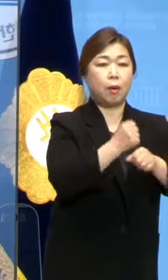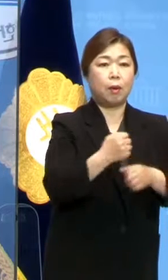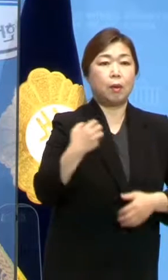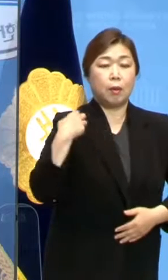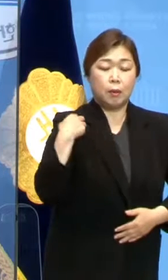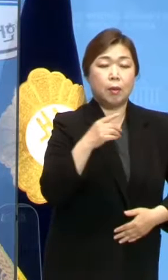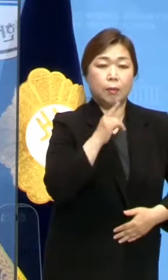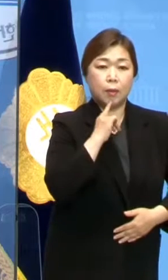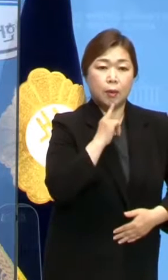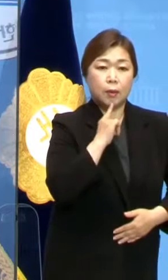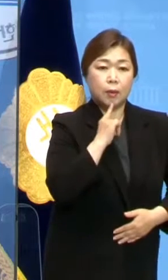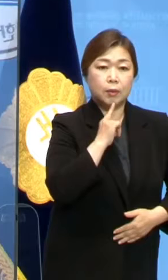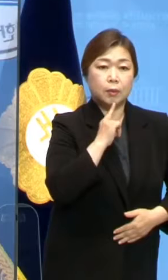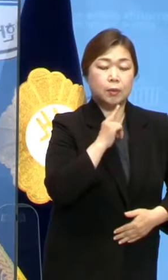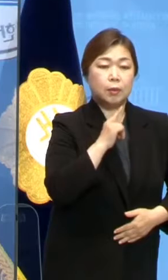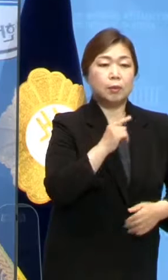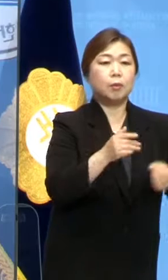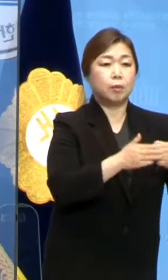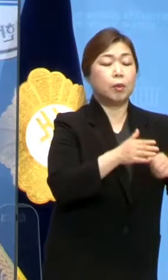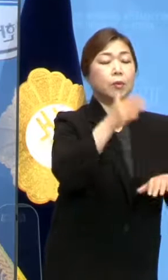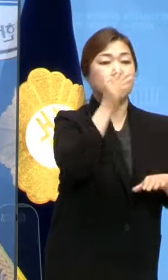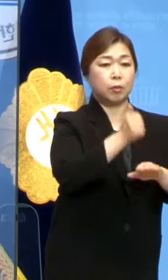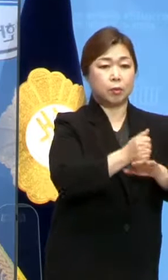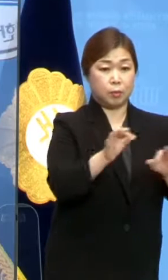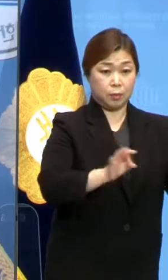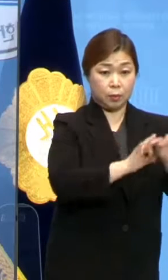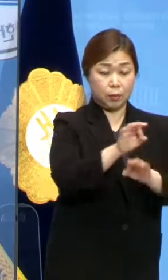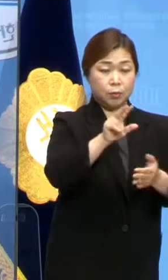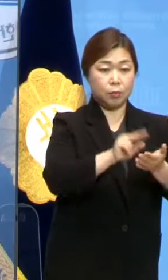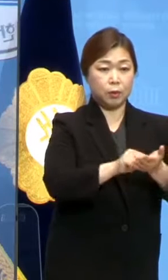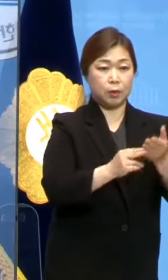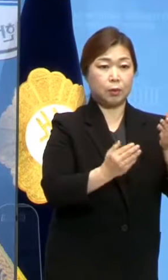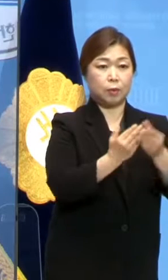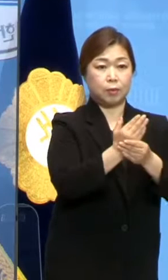또 하여 시장 화의 문제점을 지적한다